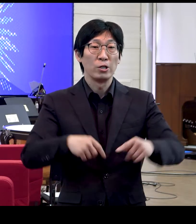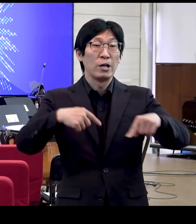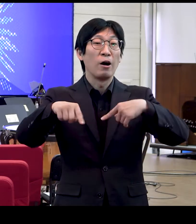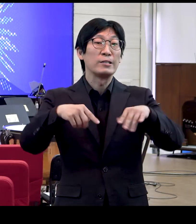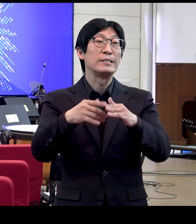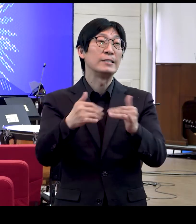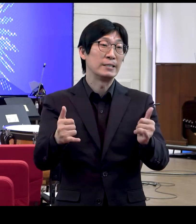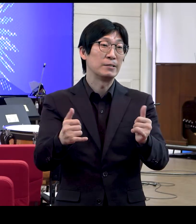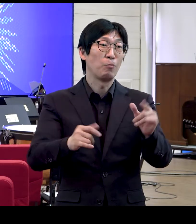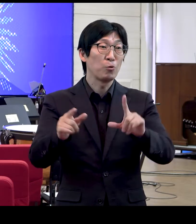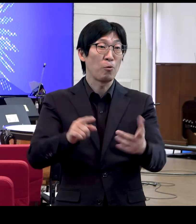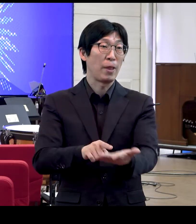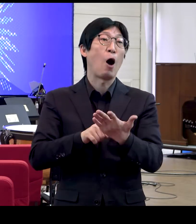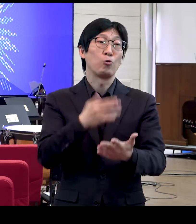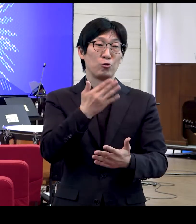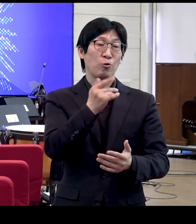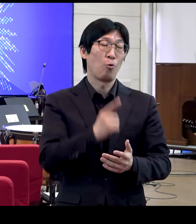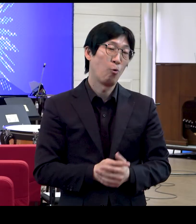정치인의 모습으로,